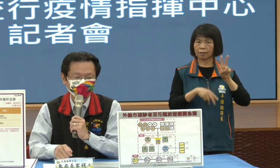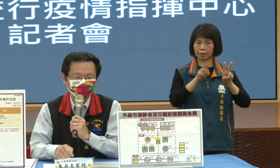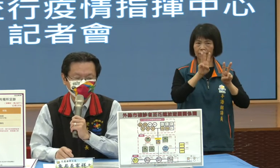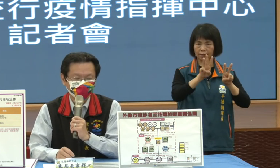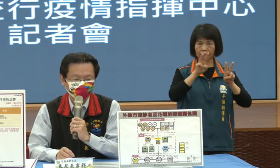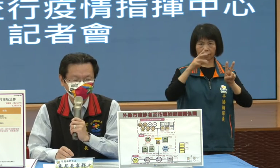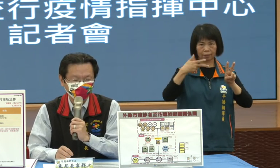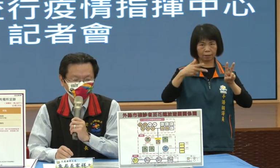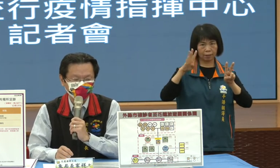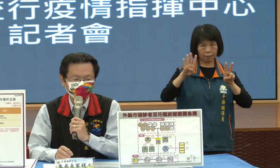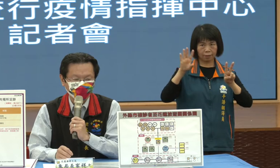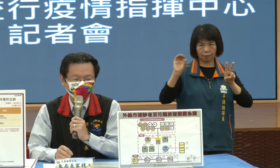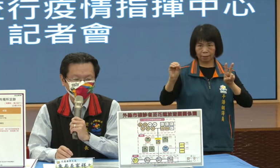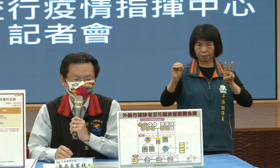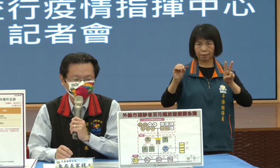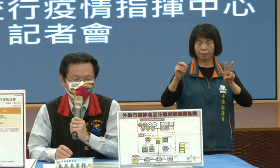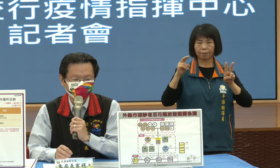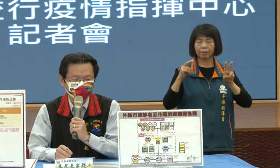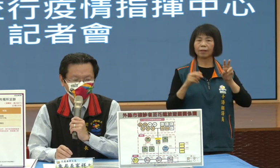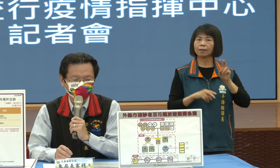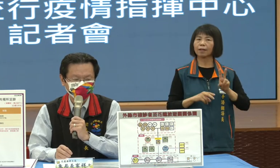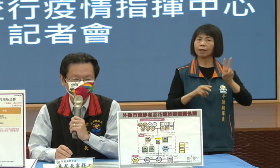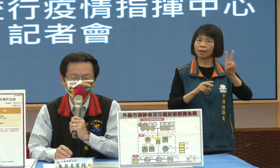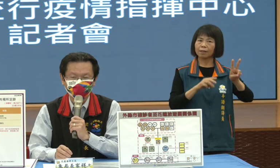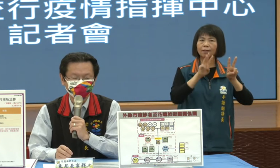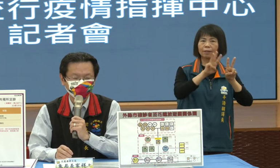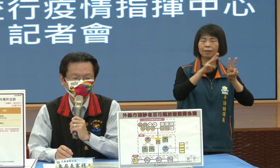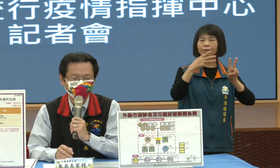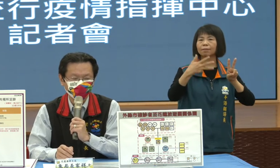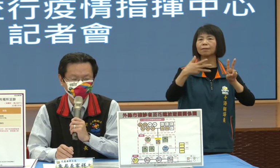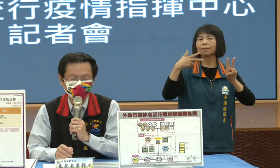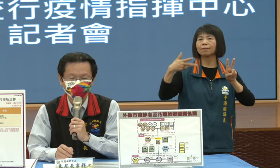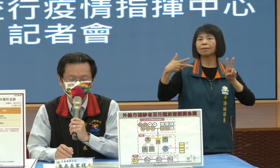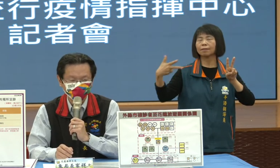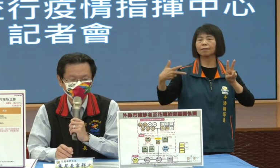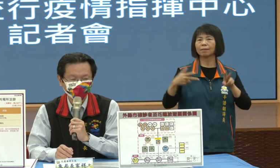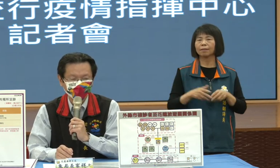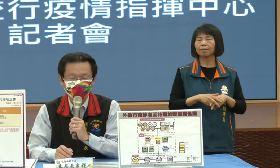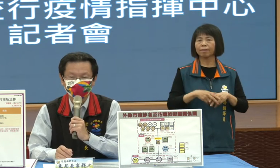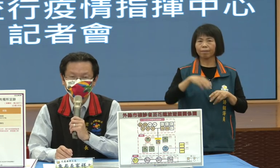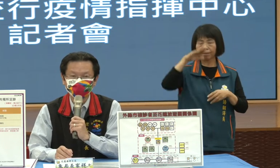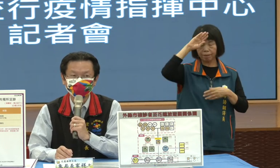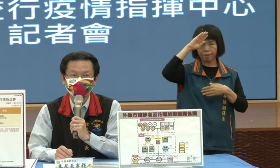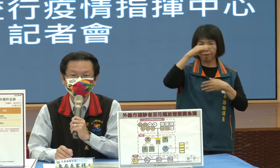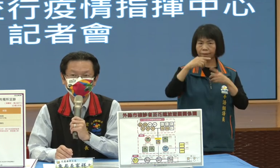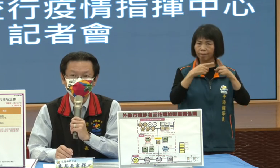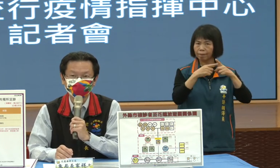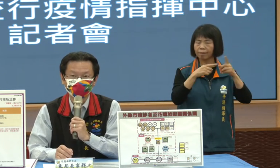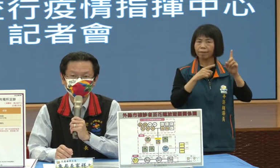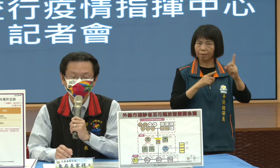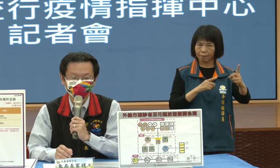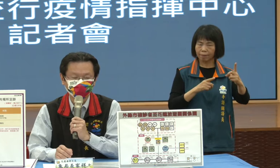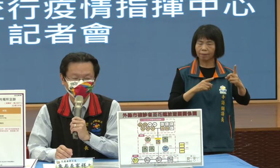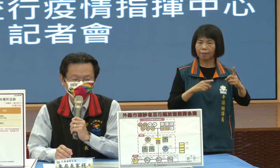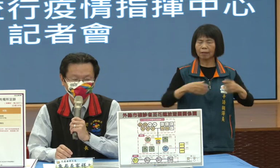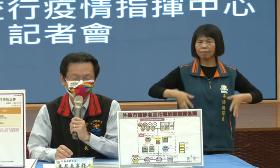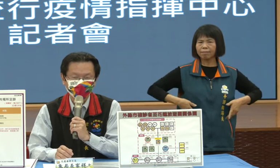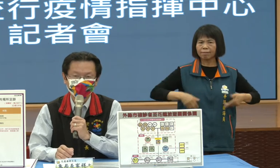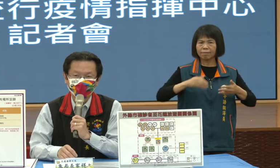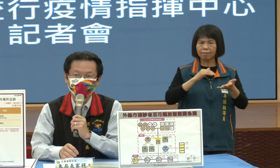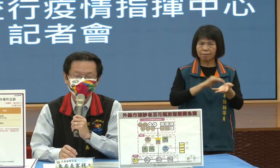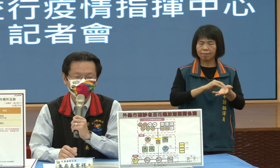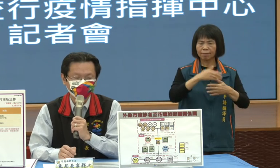23740跟我们的23877病患病人一他们是在急诊室的时候就住隔